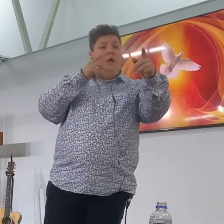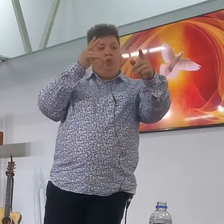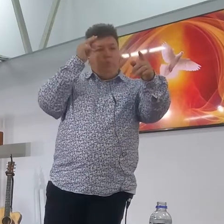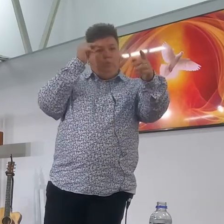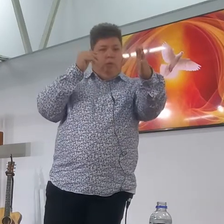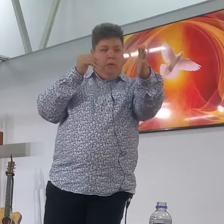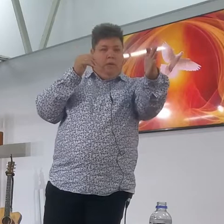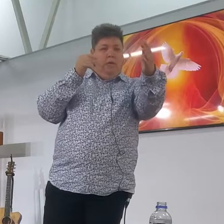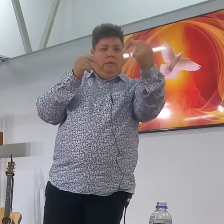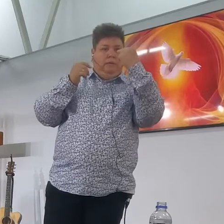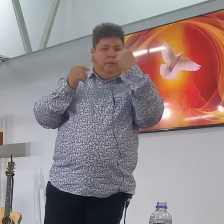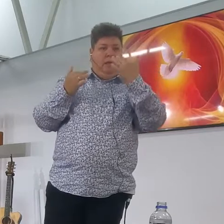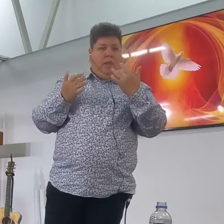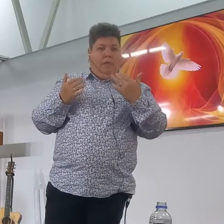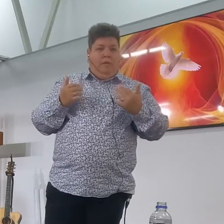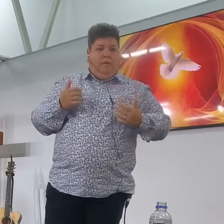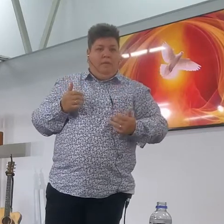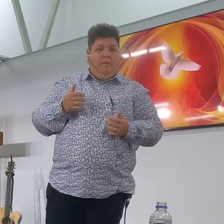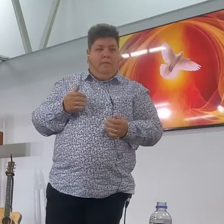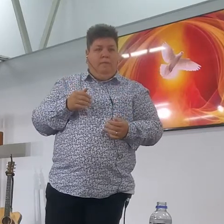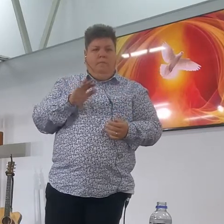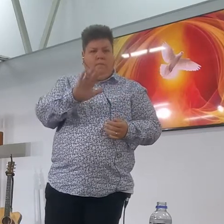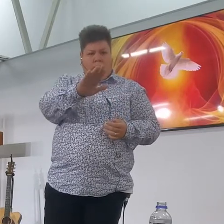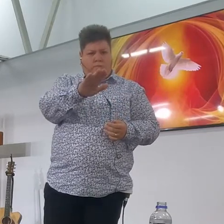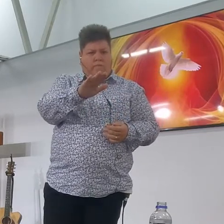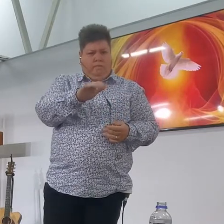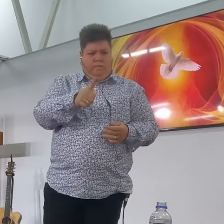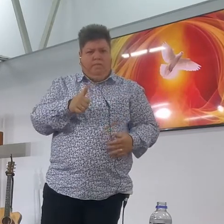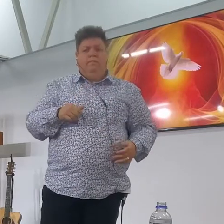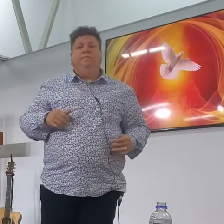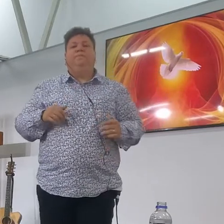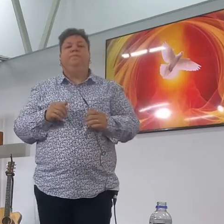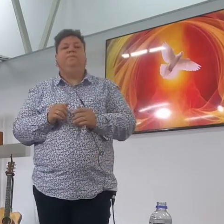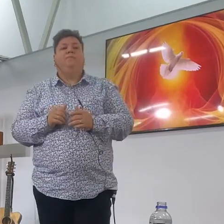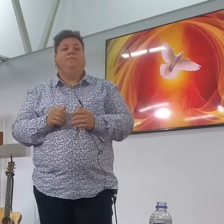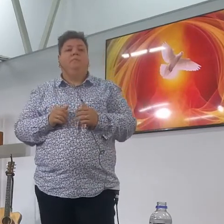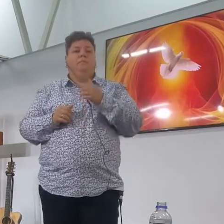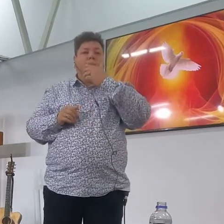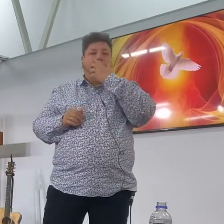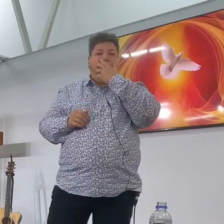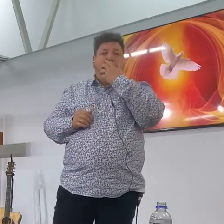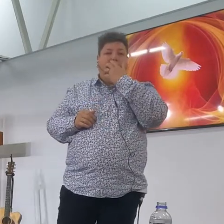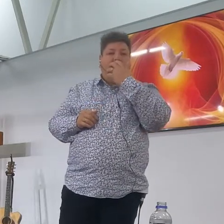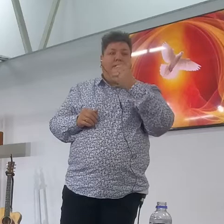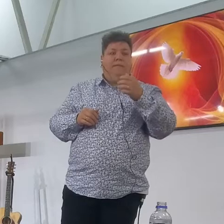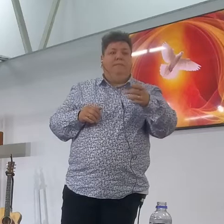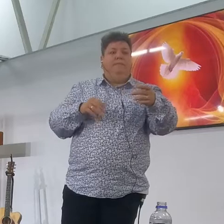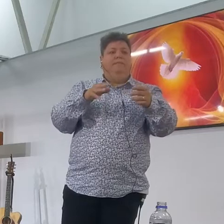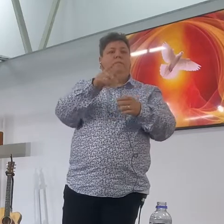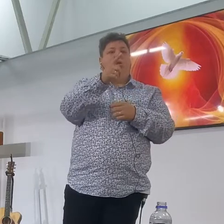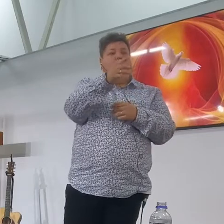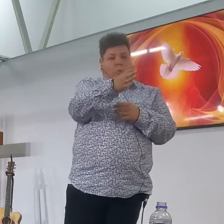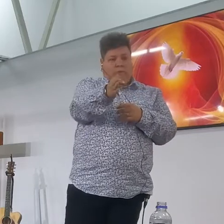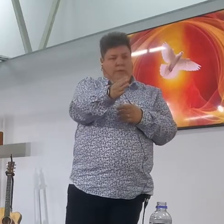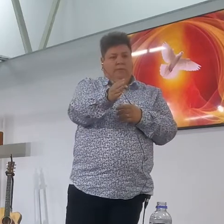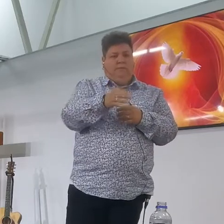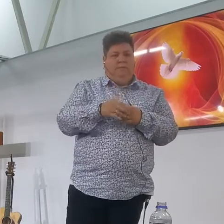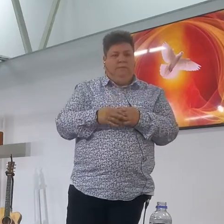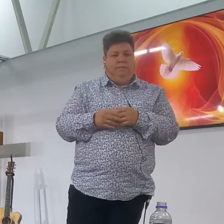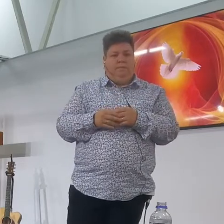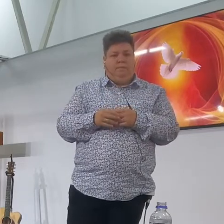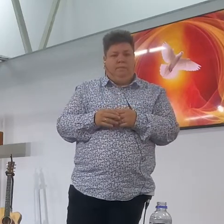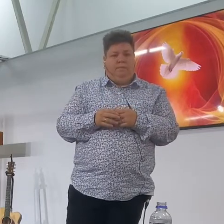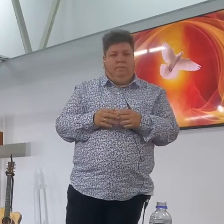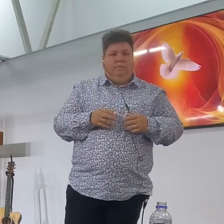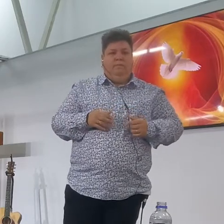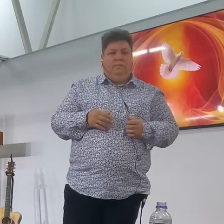toe, en 50 dae daarna, na Jesus se opstanding uit die dood, vier ons Pinkster. Nou Pinkster is